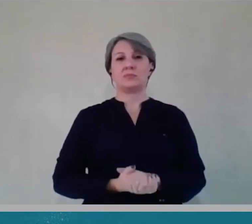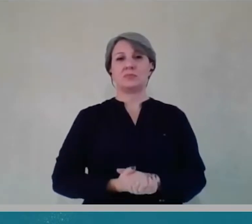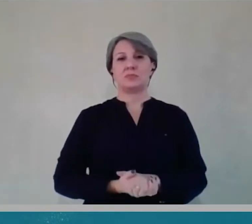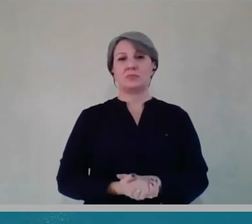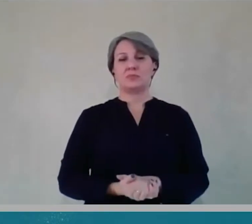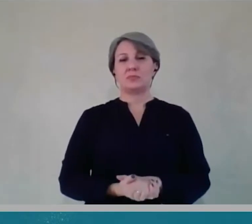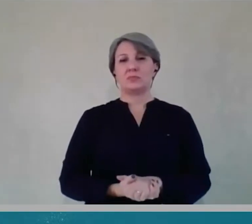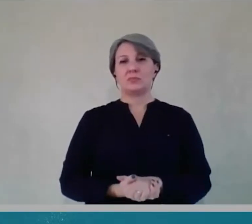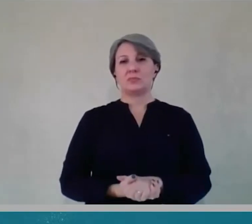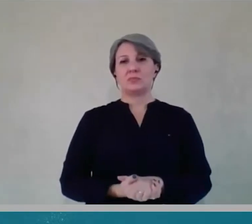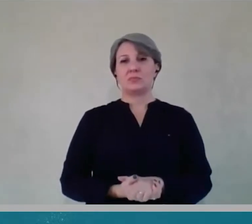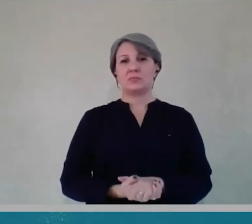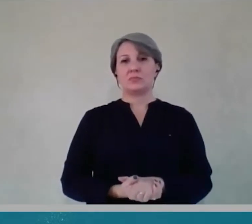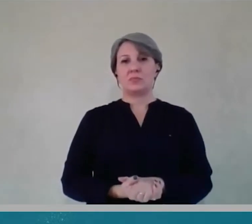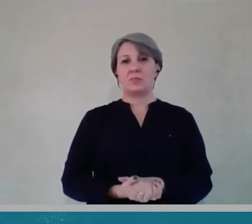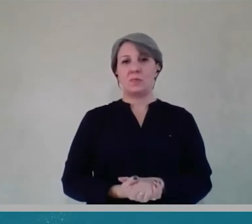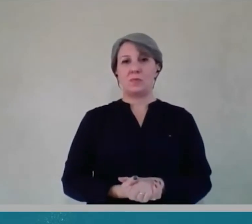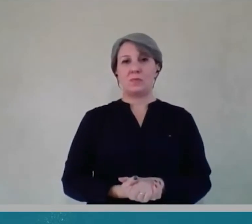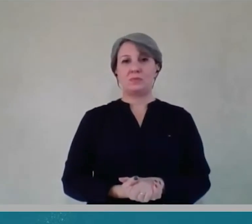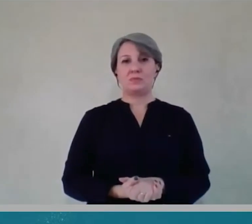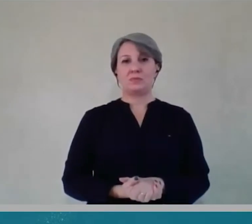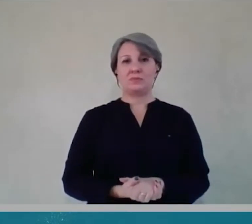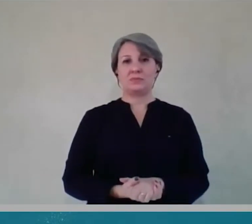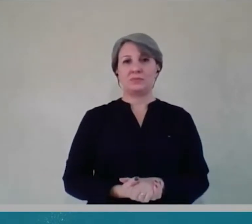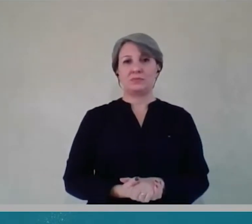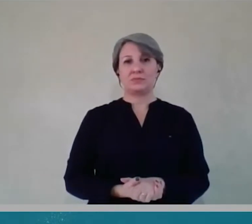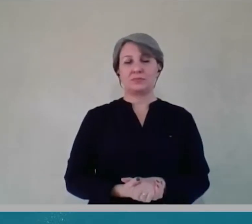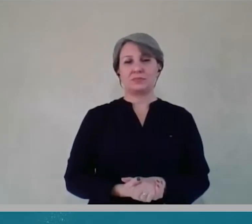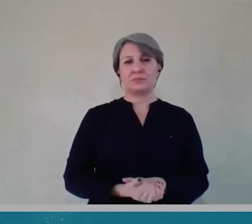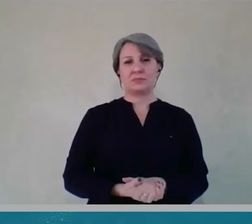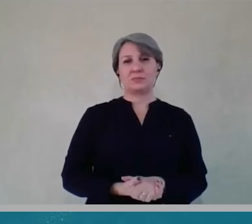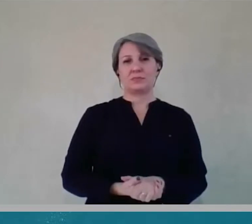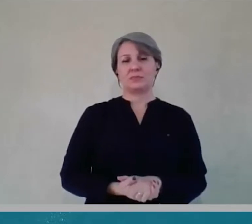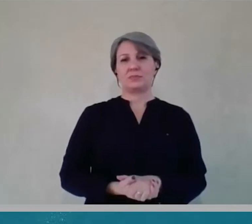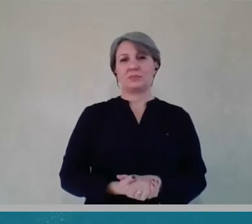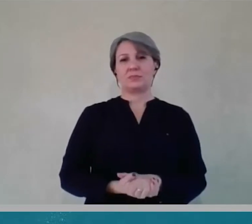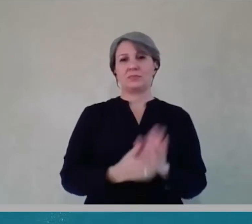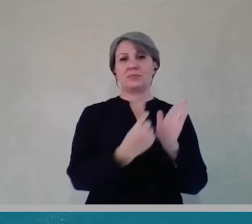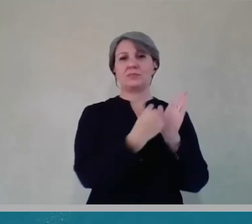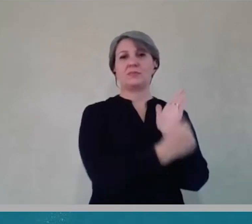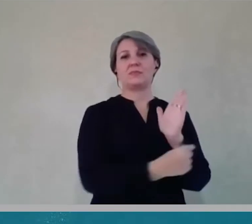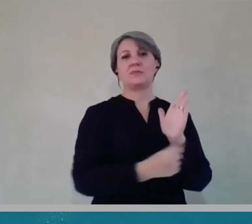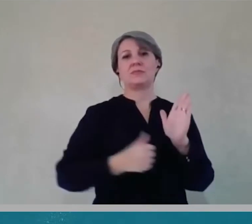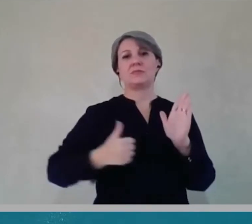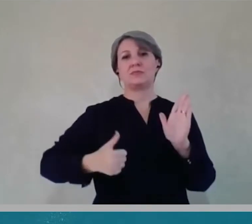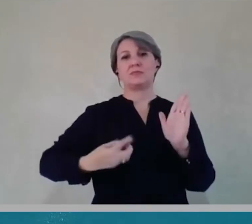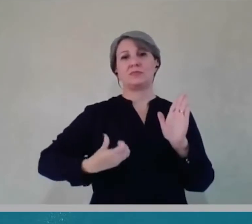1 João, capítulo 2, versículo 16.